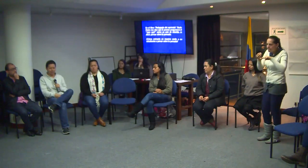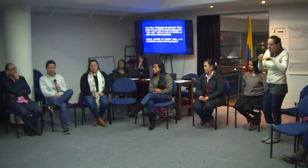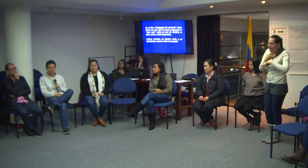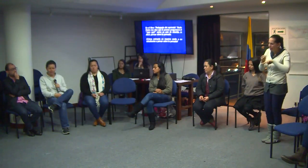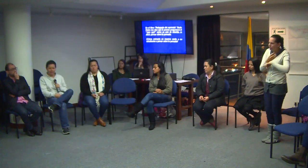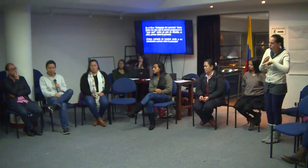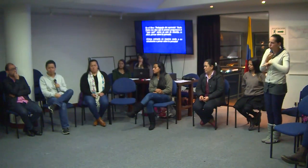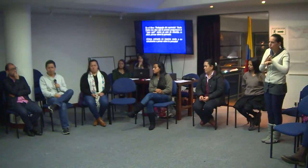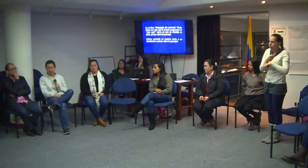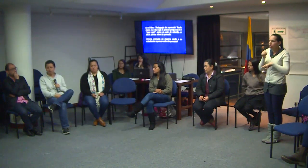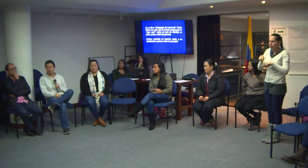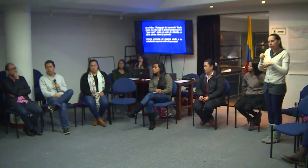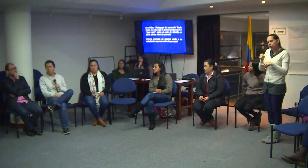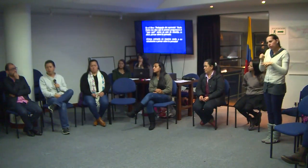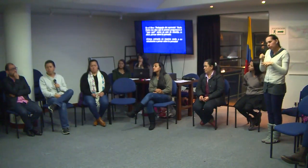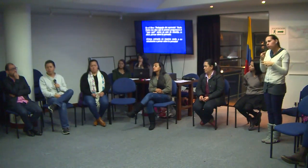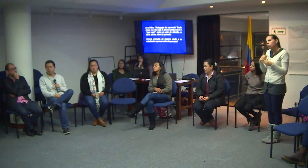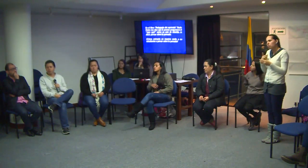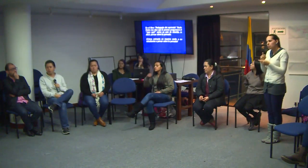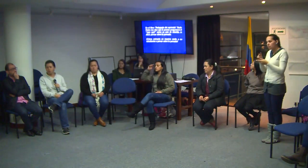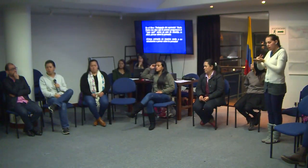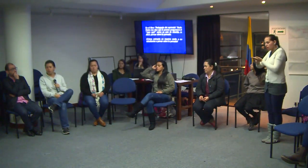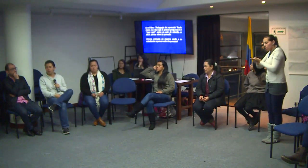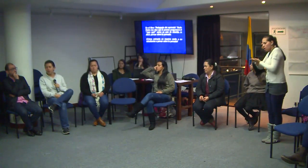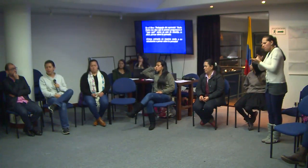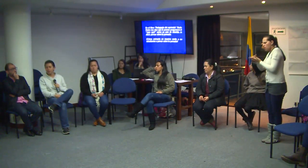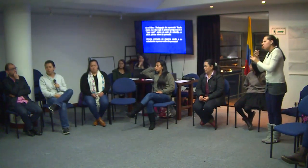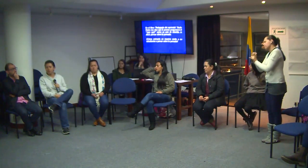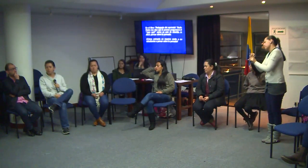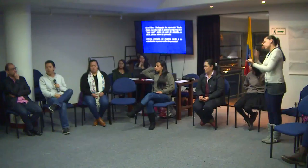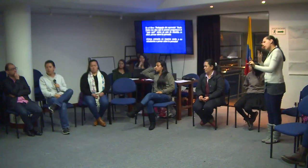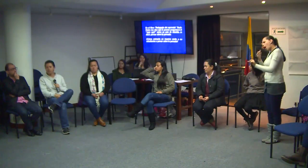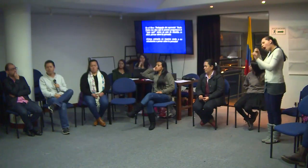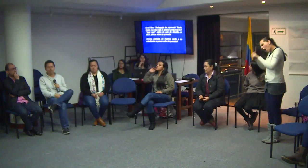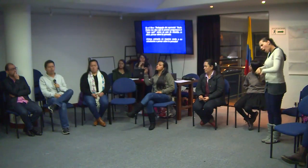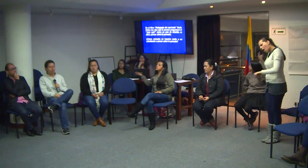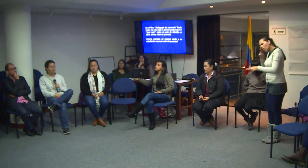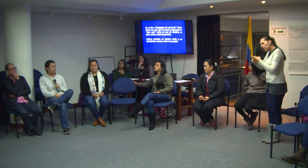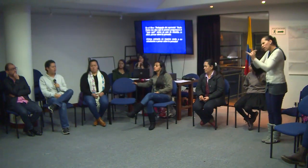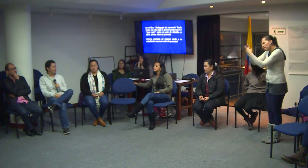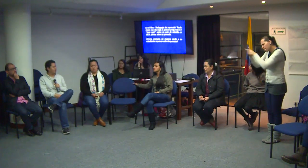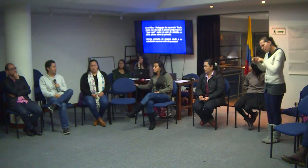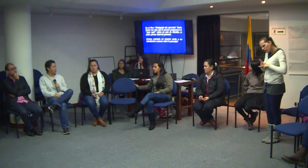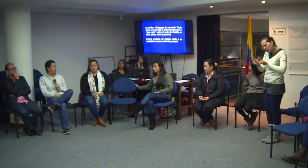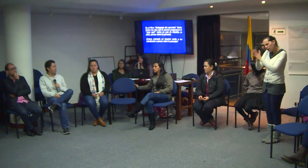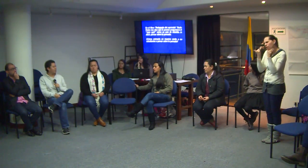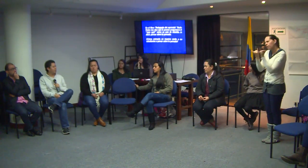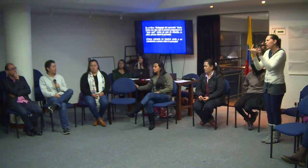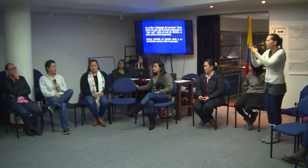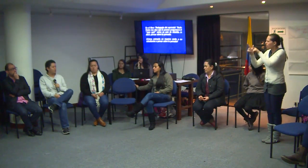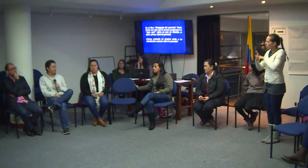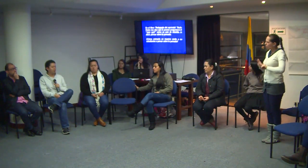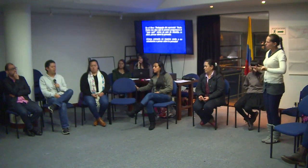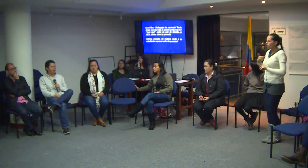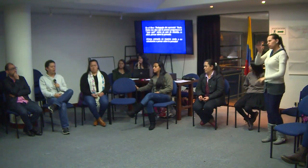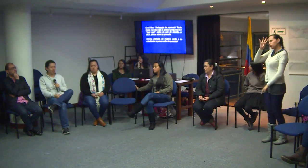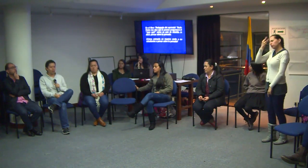intérprete genera un impacto porque me permite conocer otras realidades y otras disciplinas. El haber sido intérprete acá me